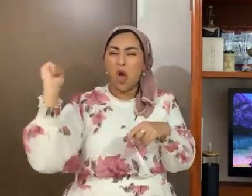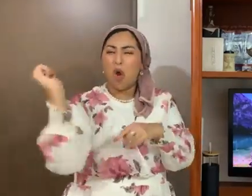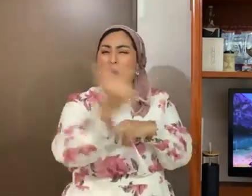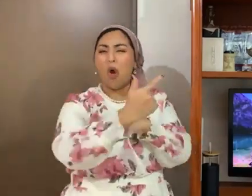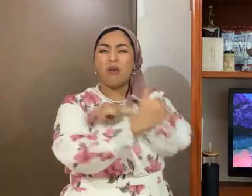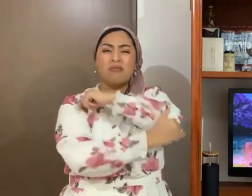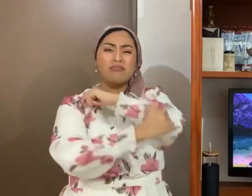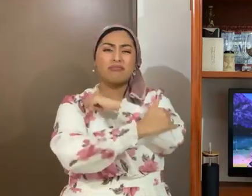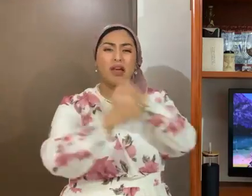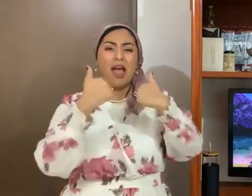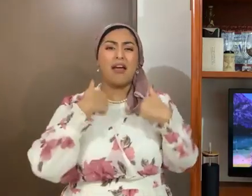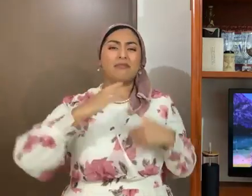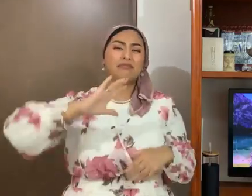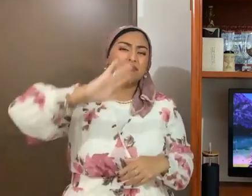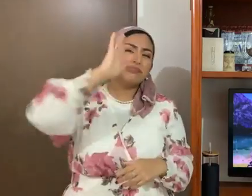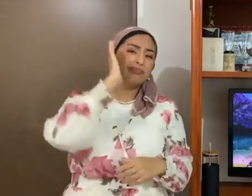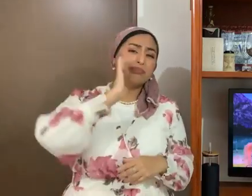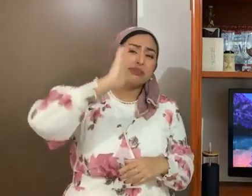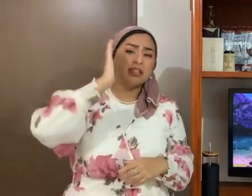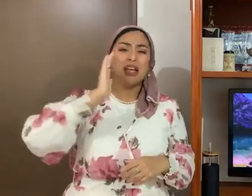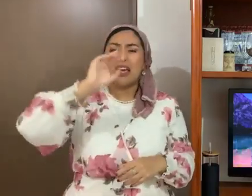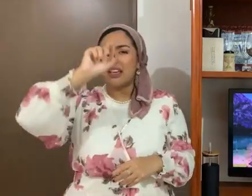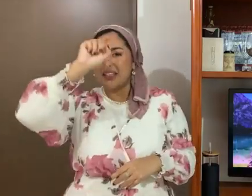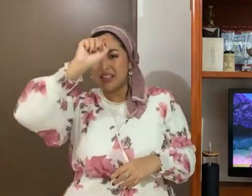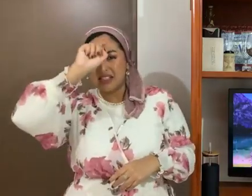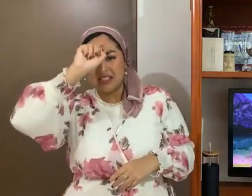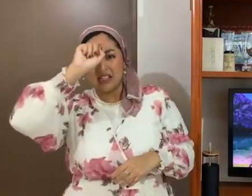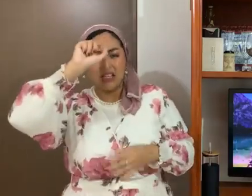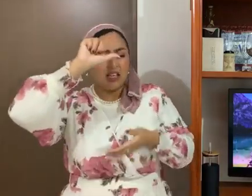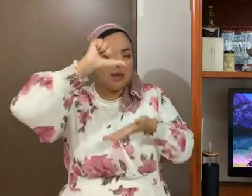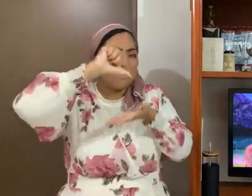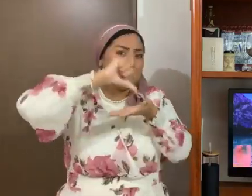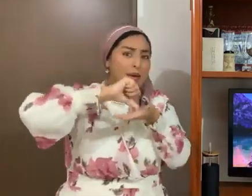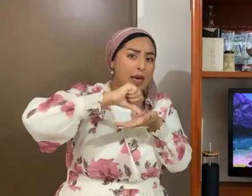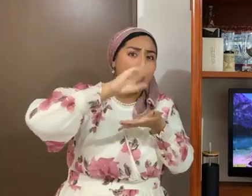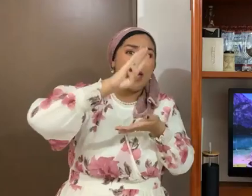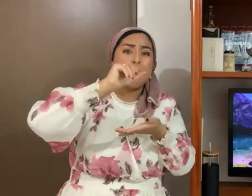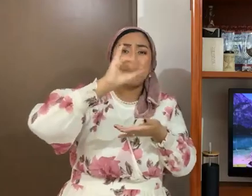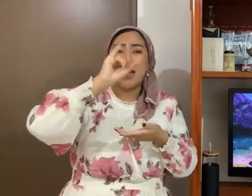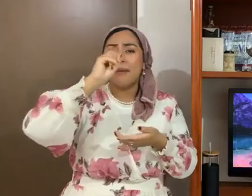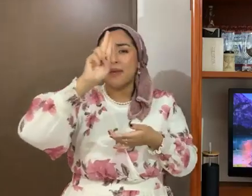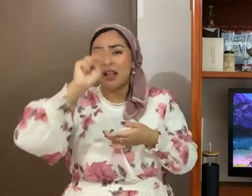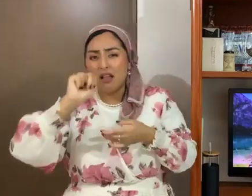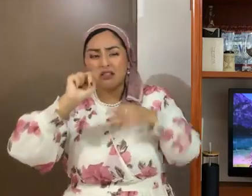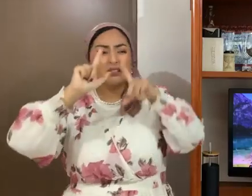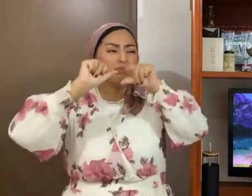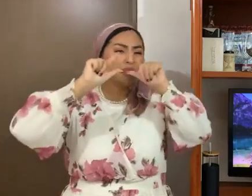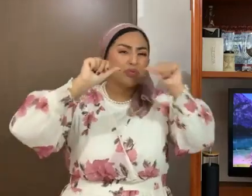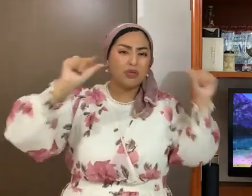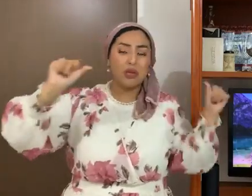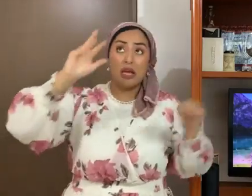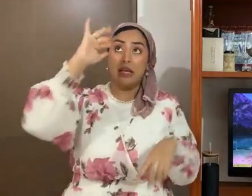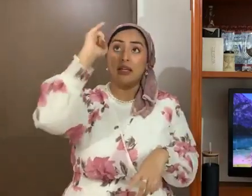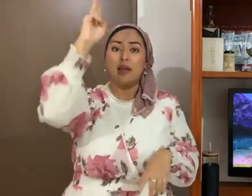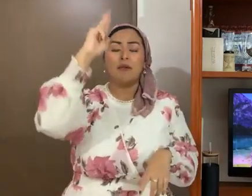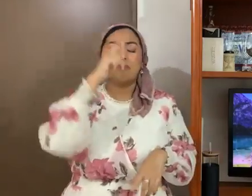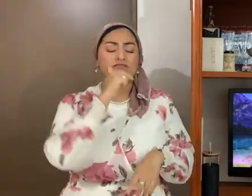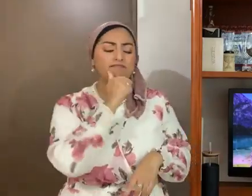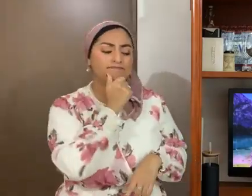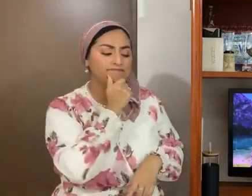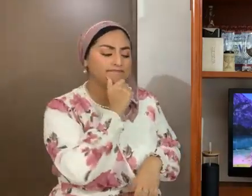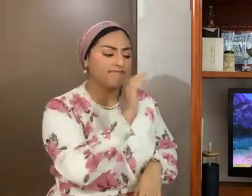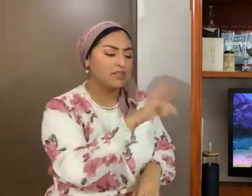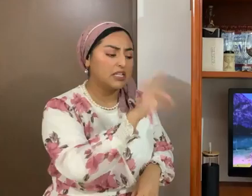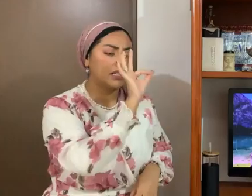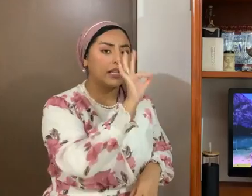que existían en aquella época, los egipcios, los asirios, los babilonios, etcétera, etcétera, etcétera, Yahweh escogió a